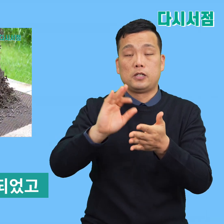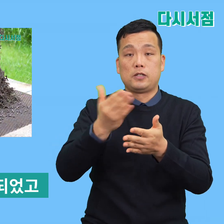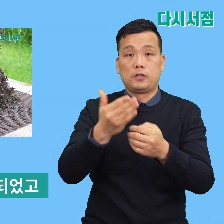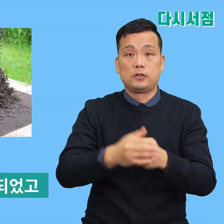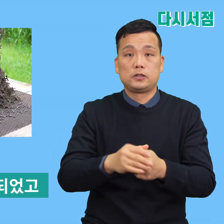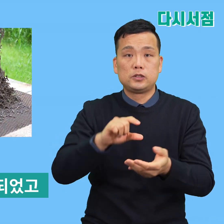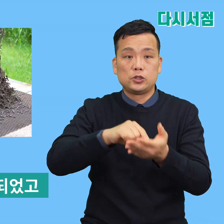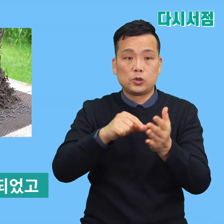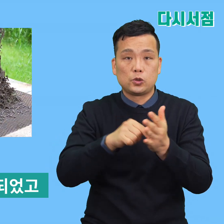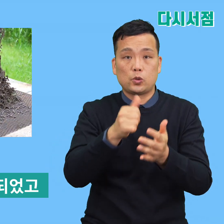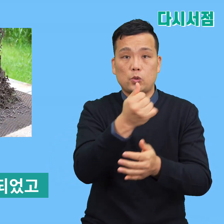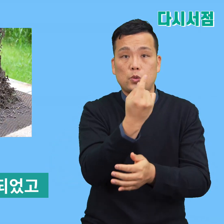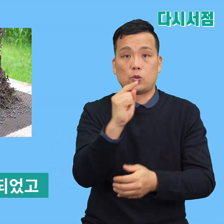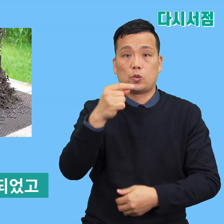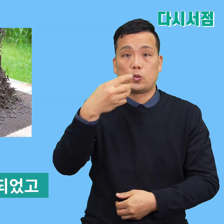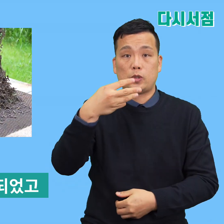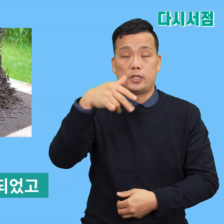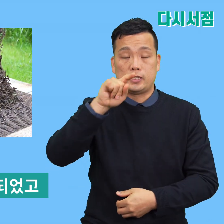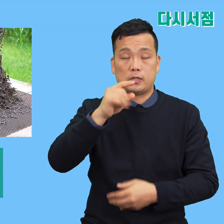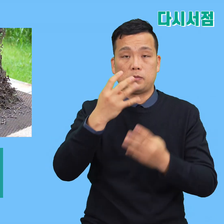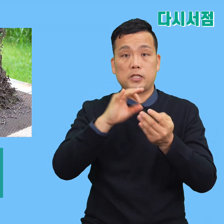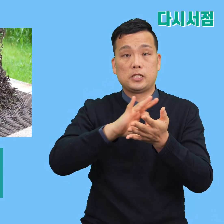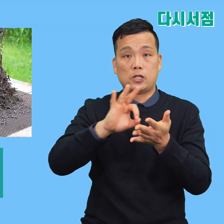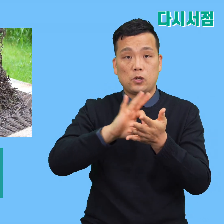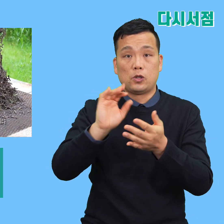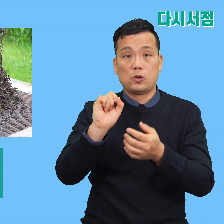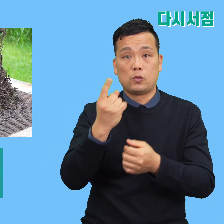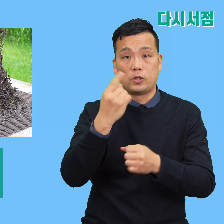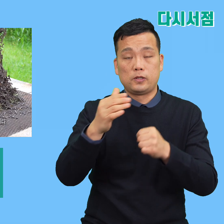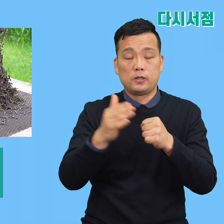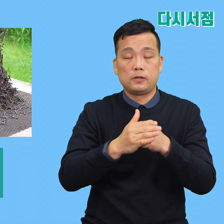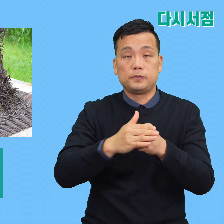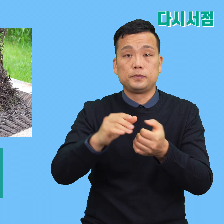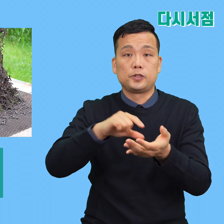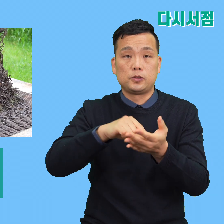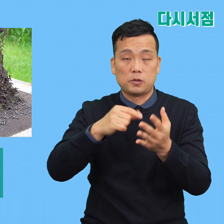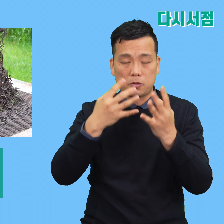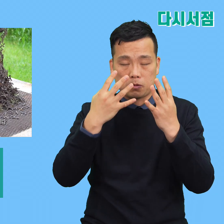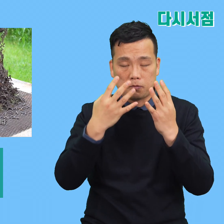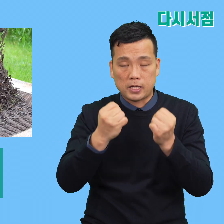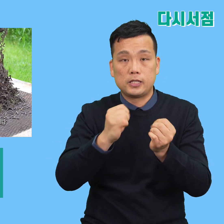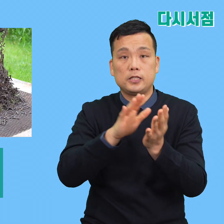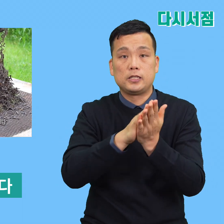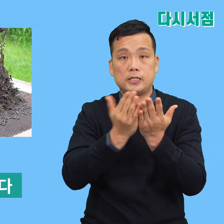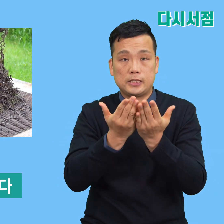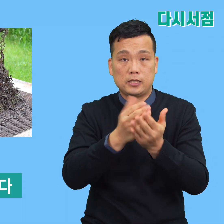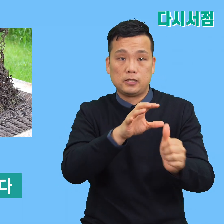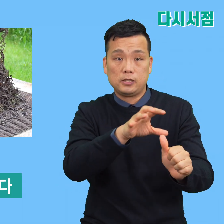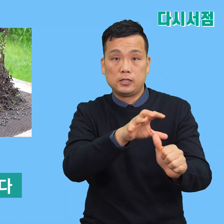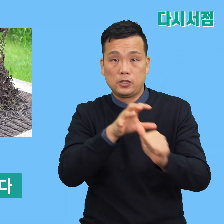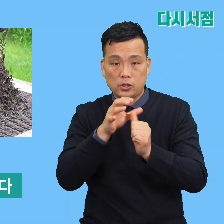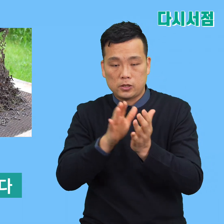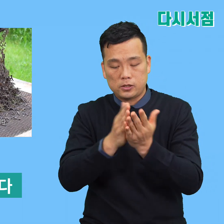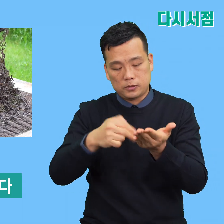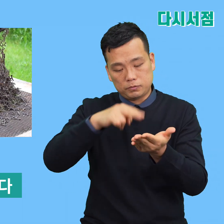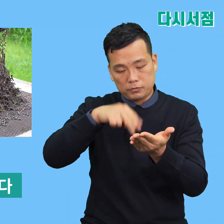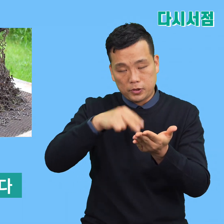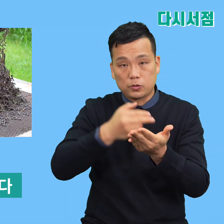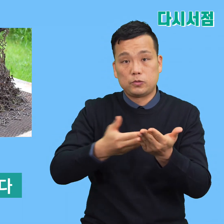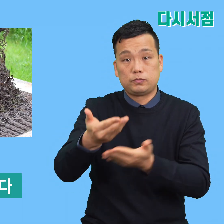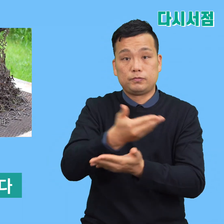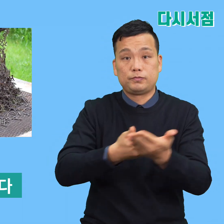그만큼 활자가 대중화되었고 그 덕분에 우리는 수많은 이야기를 읽고 나눌 수 있게